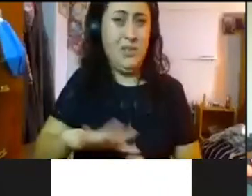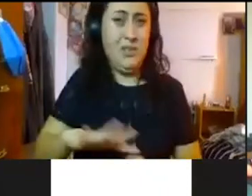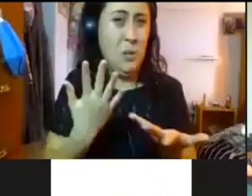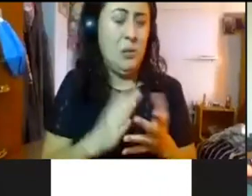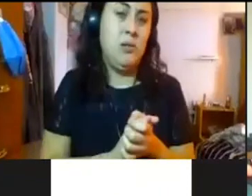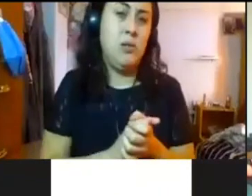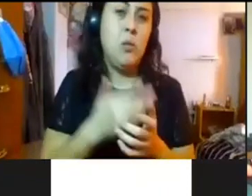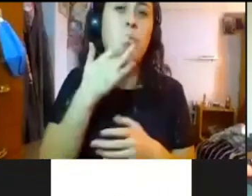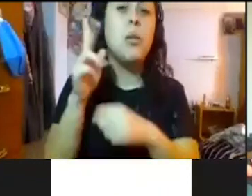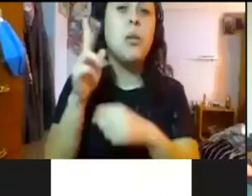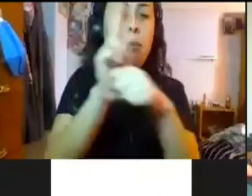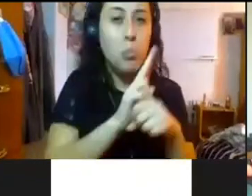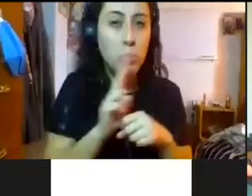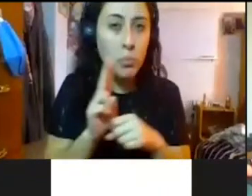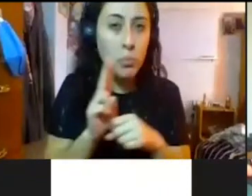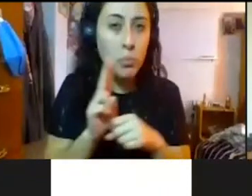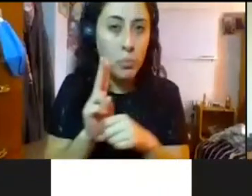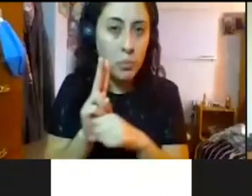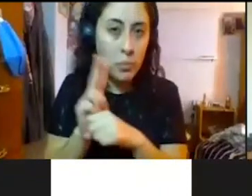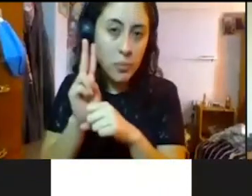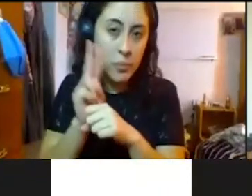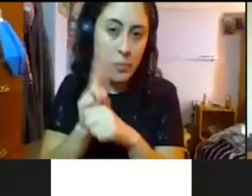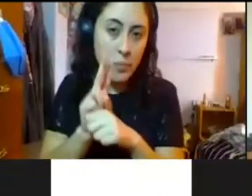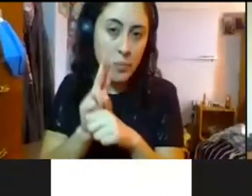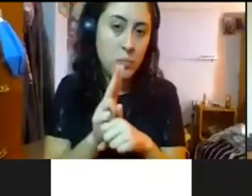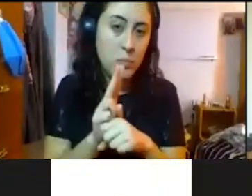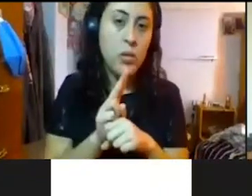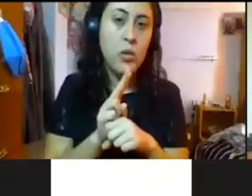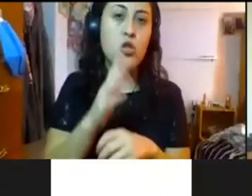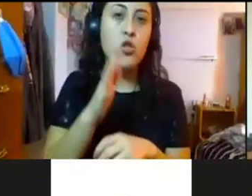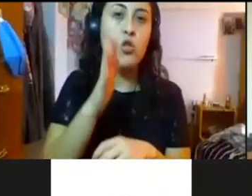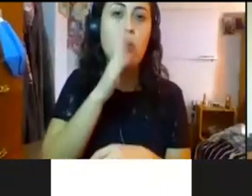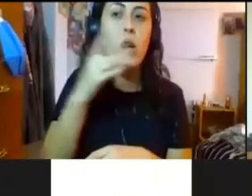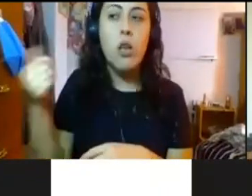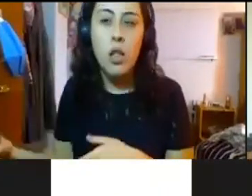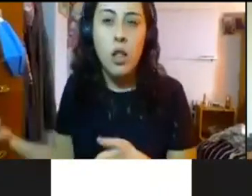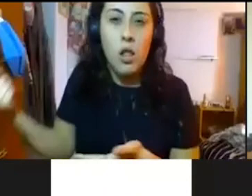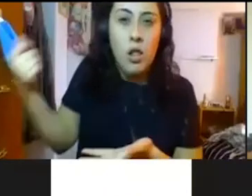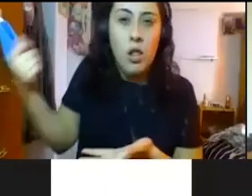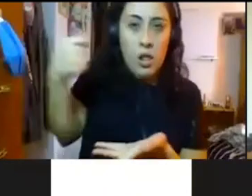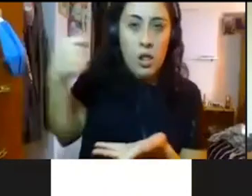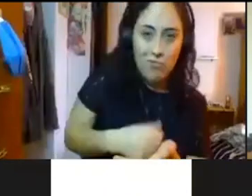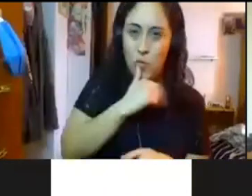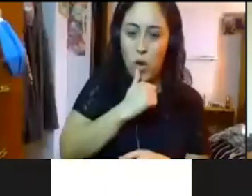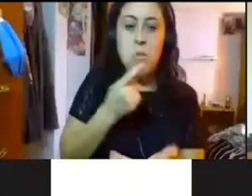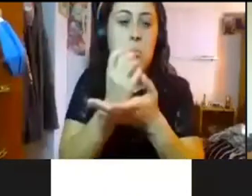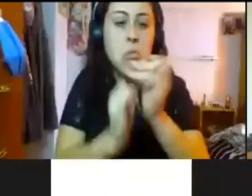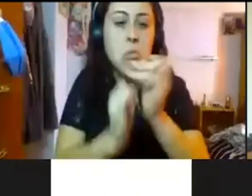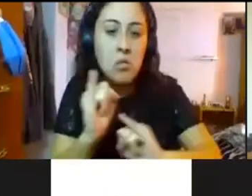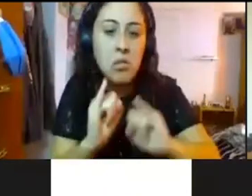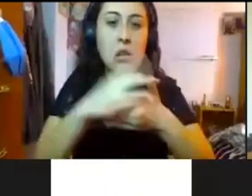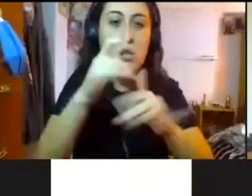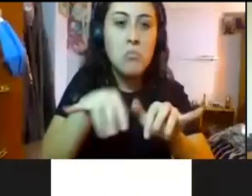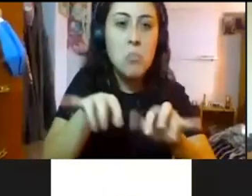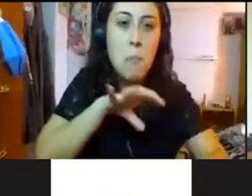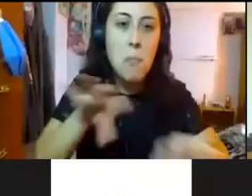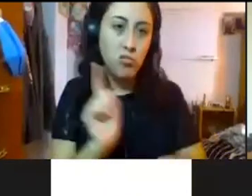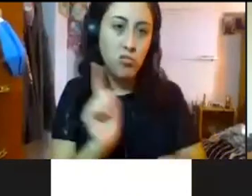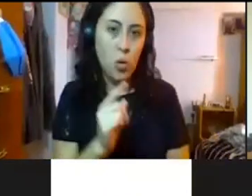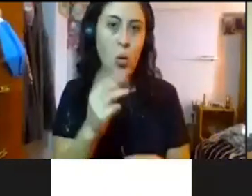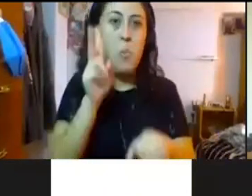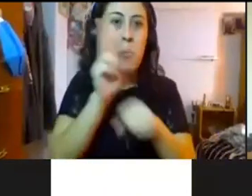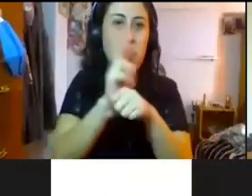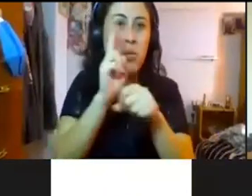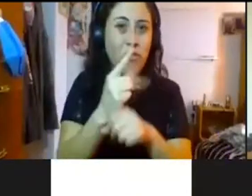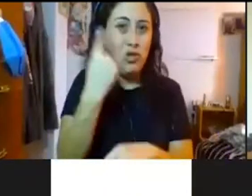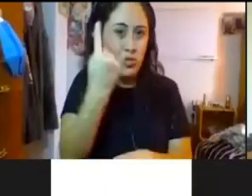los profesores, las profesoras no tienen un bono adicional, o sea, están desde sus casas, con sus propios recursos, tratando